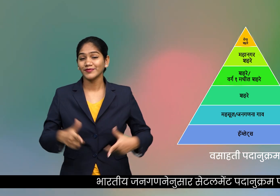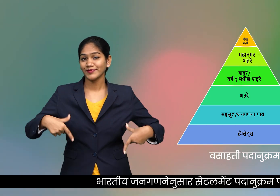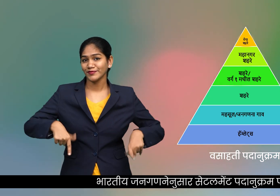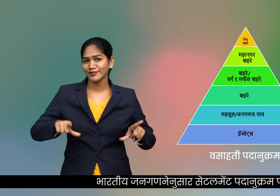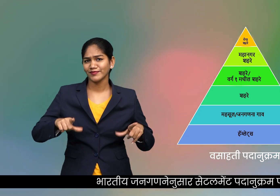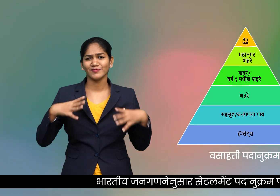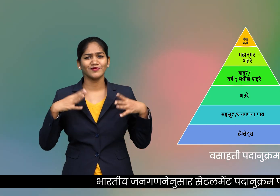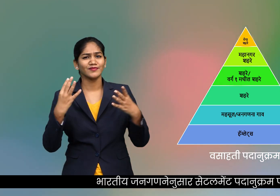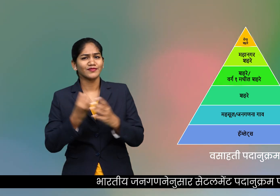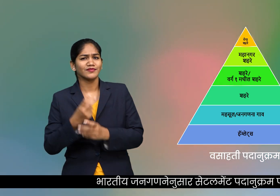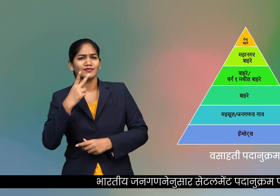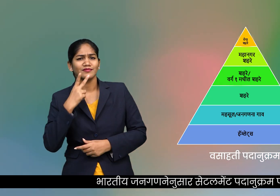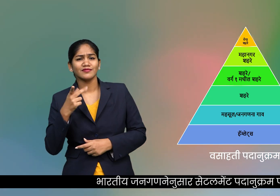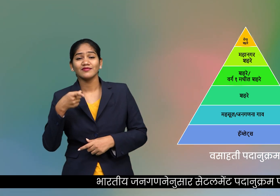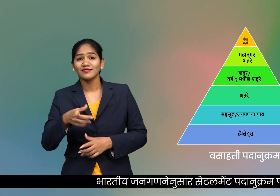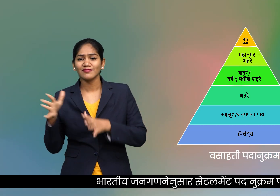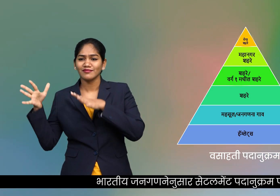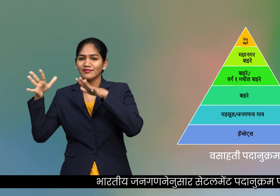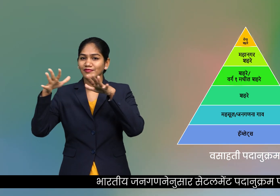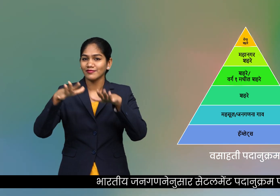भारतीय जनगणनेनुसार सेटलमेंट पदानुक्रमण पाहू.